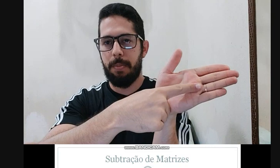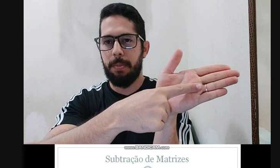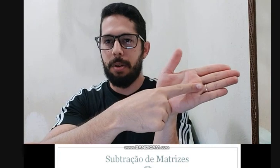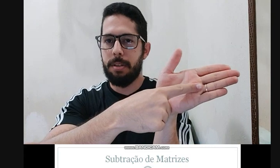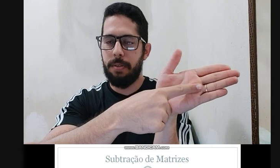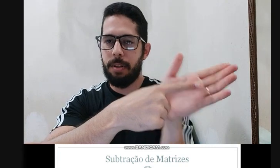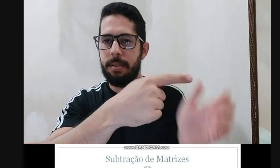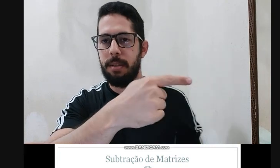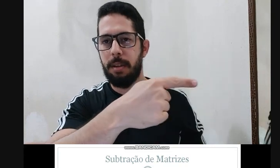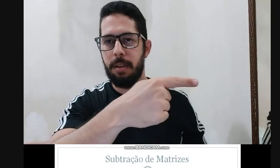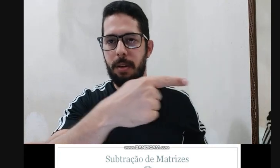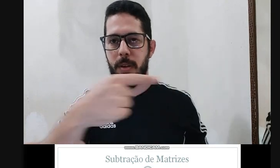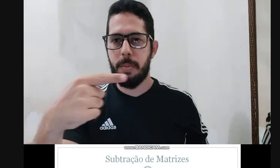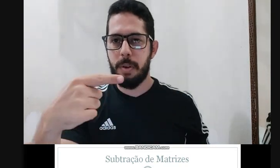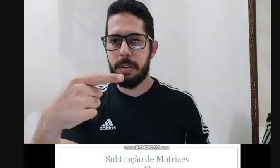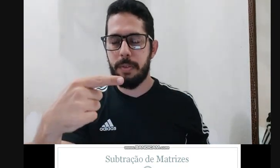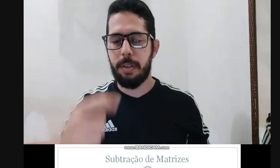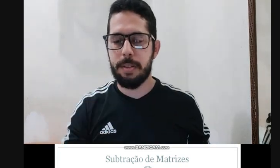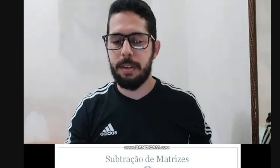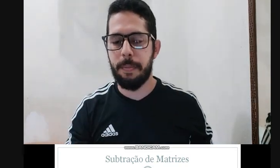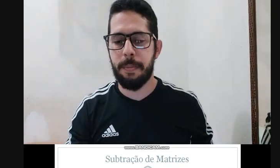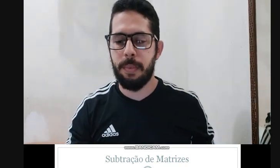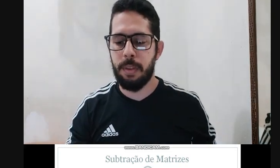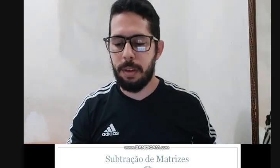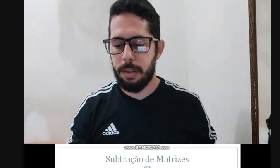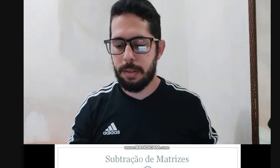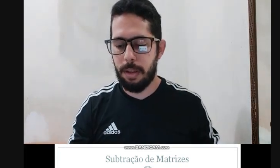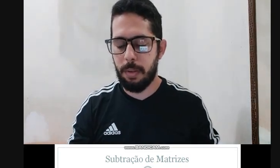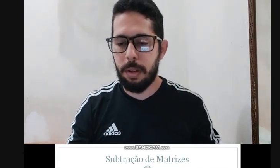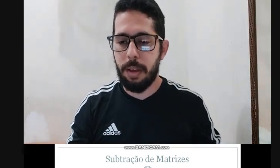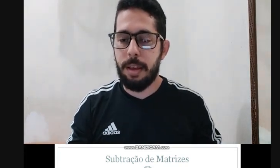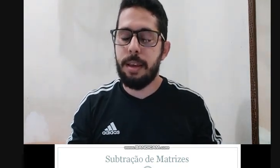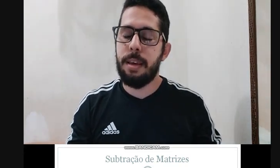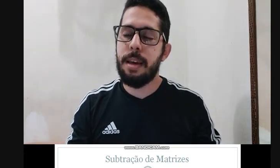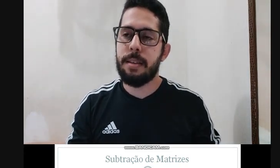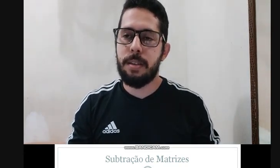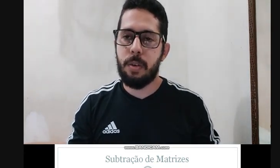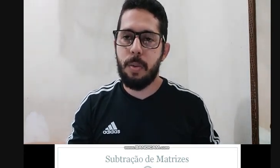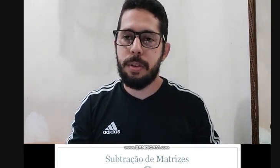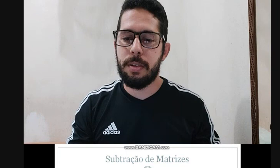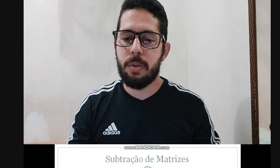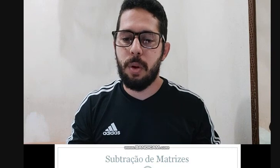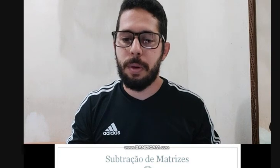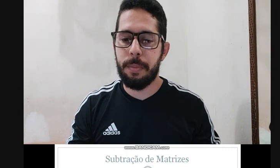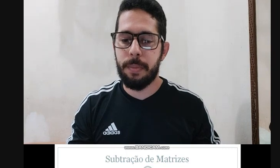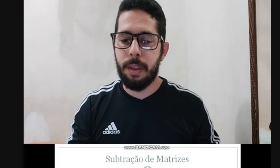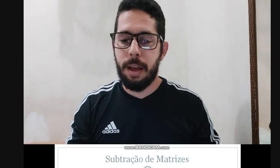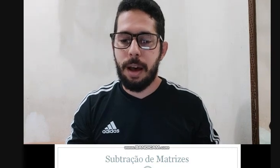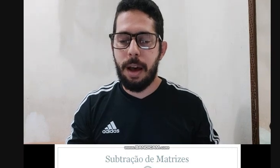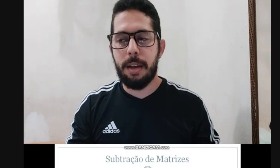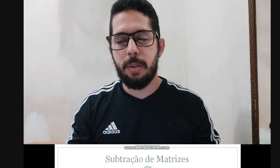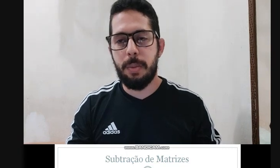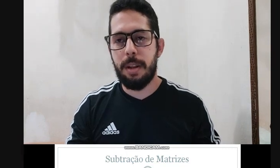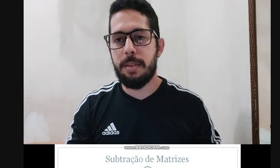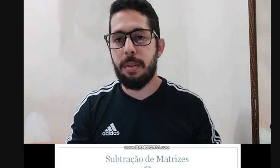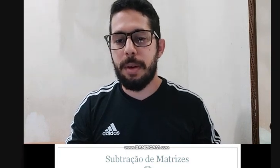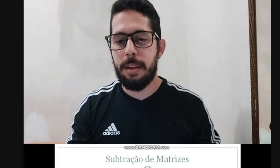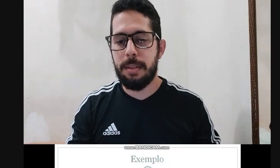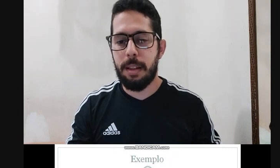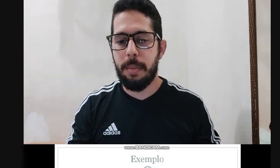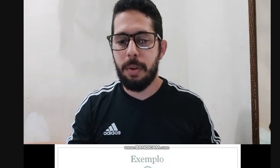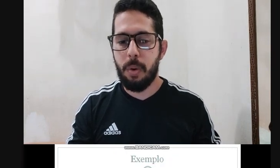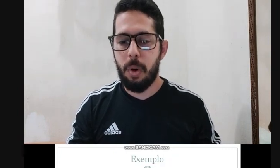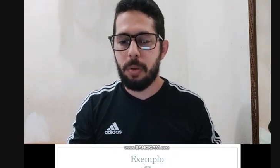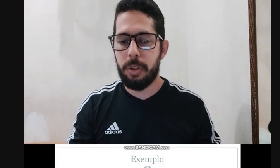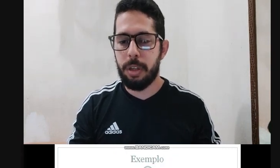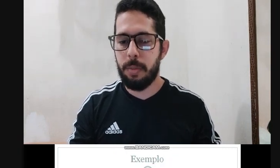subtração. Pode ser feito assim, pode ser feito assim, certo? E assim como na soma, a subtração de matriz